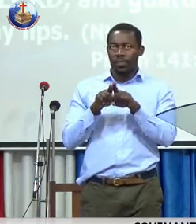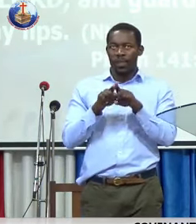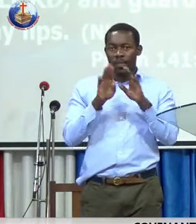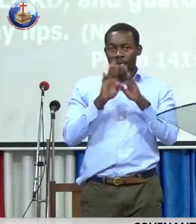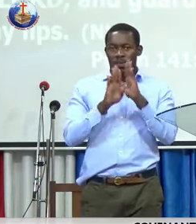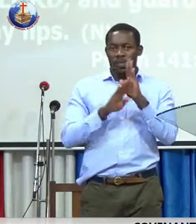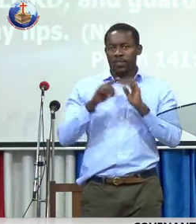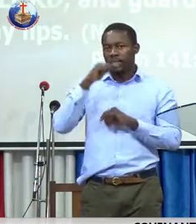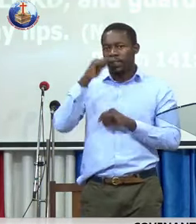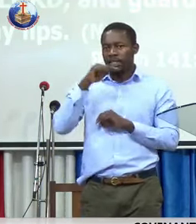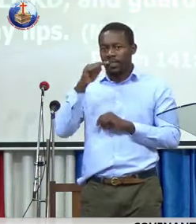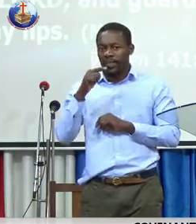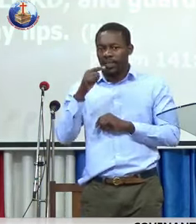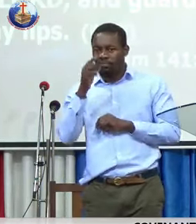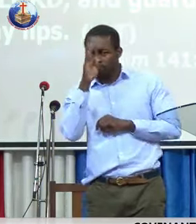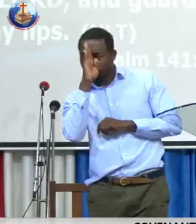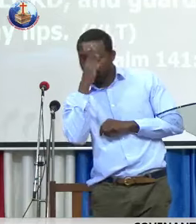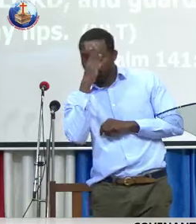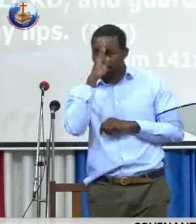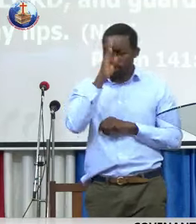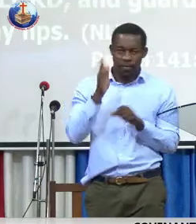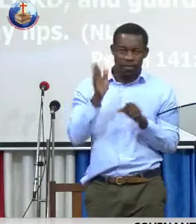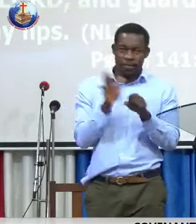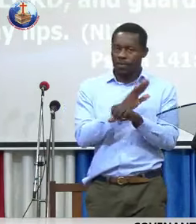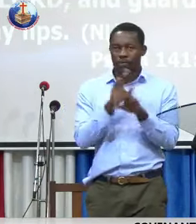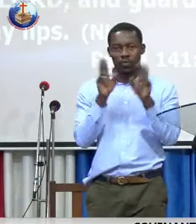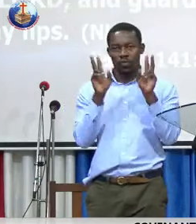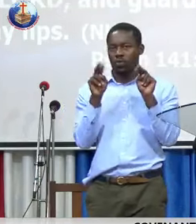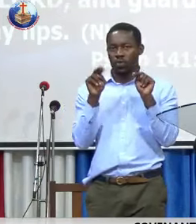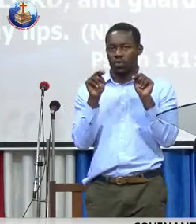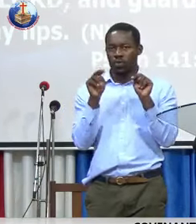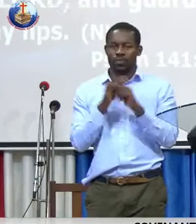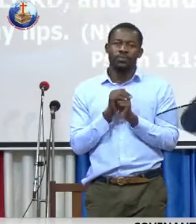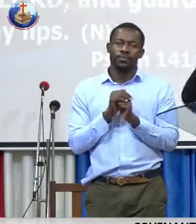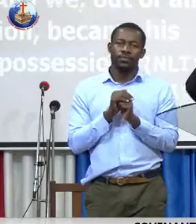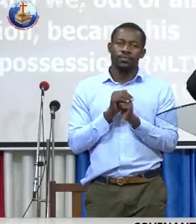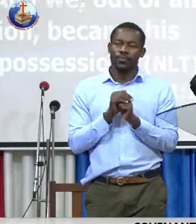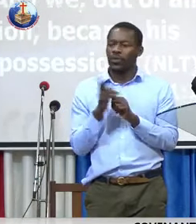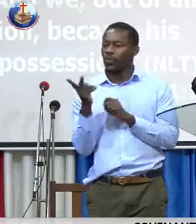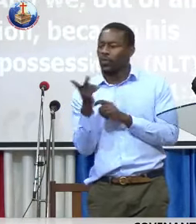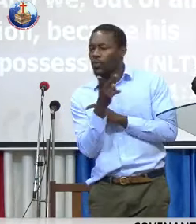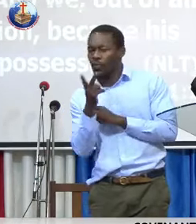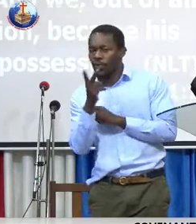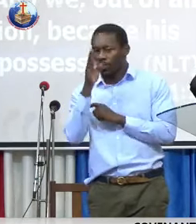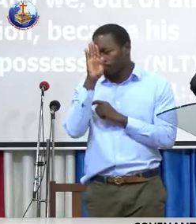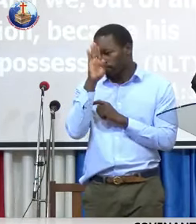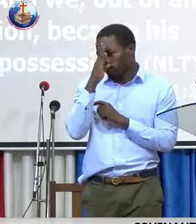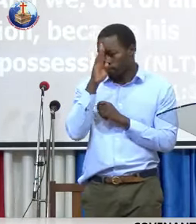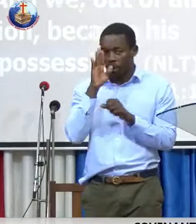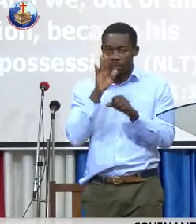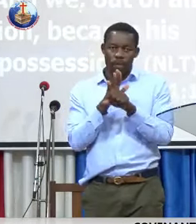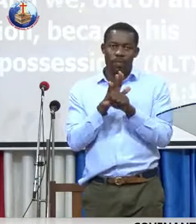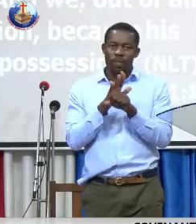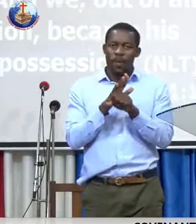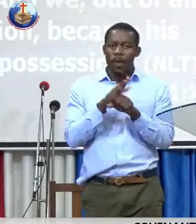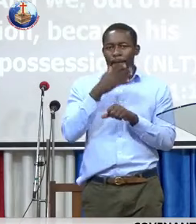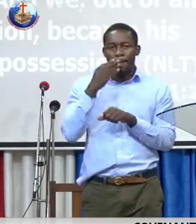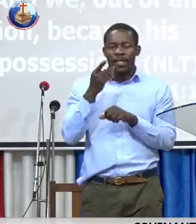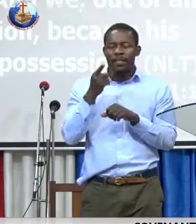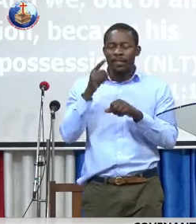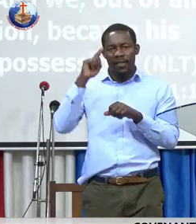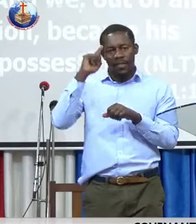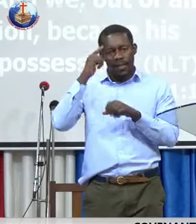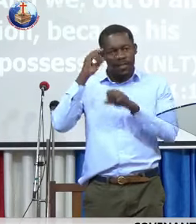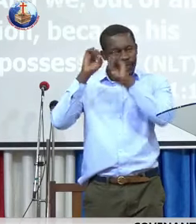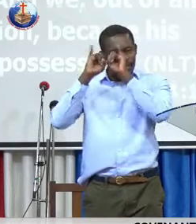double minded. Yakobo 1:8 inatuhimiza tusiwe wa mawazo kuwili. So at the level of our thoughts we need to think pure thoughts, we need not to